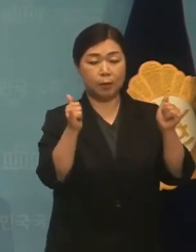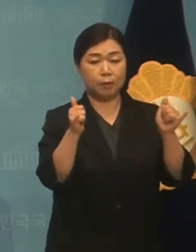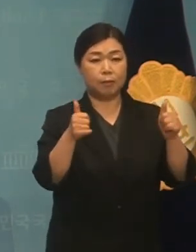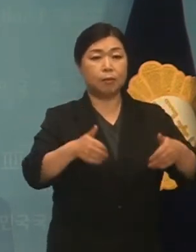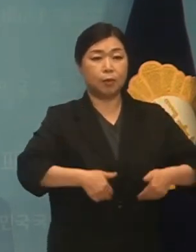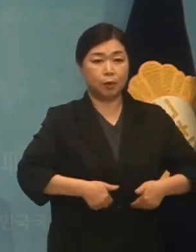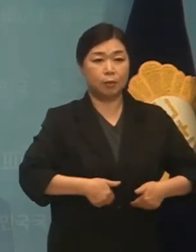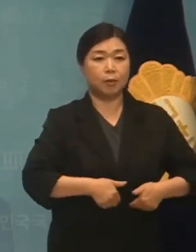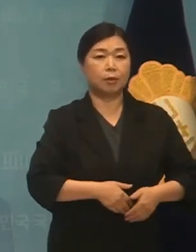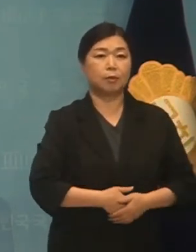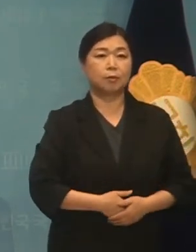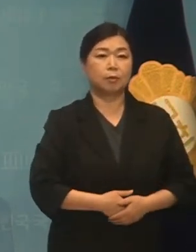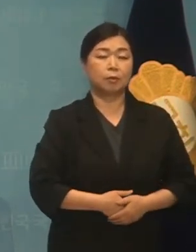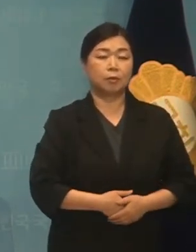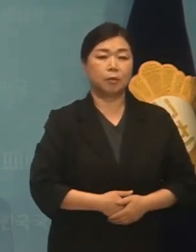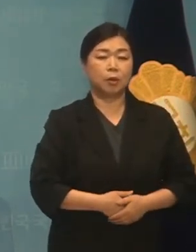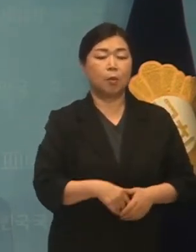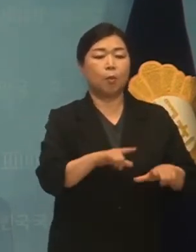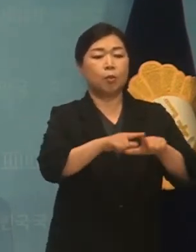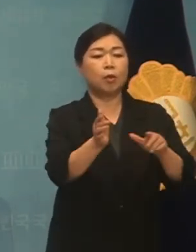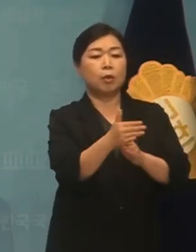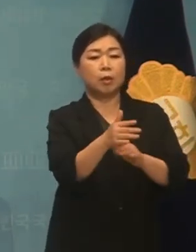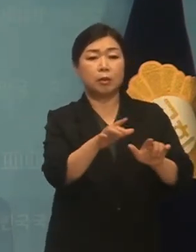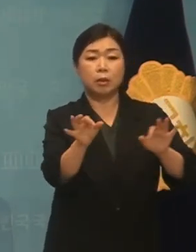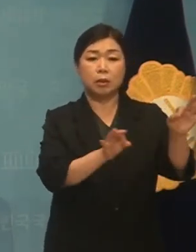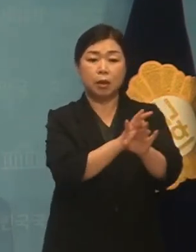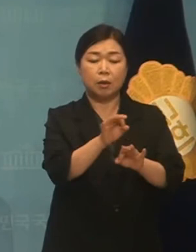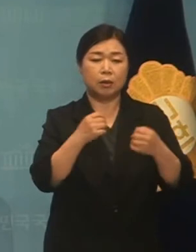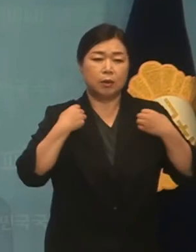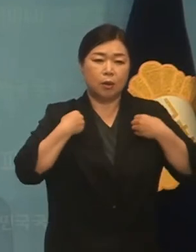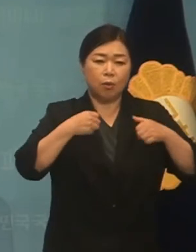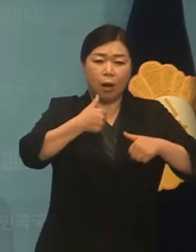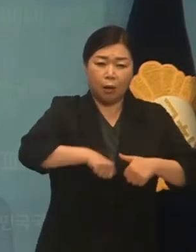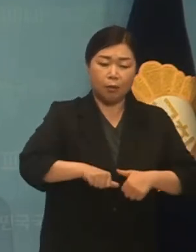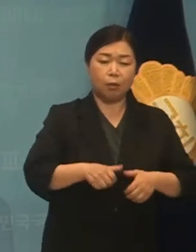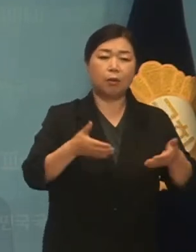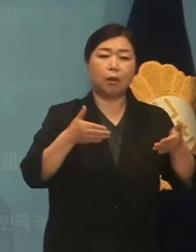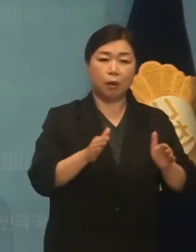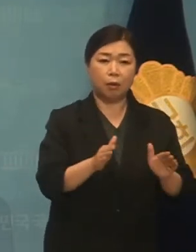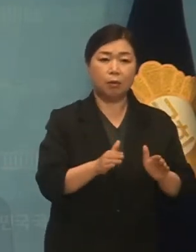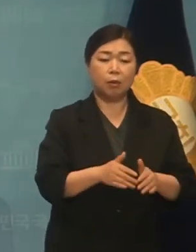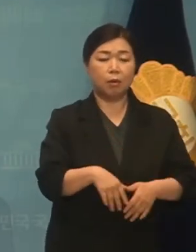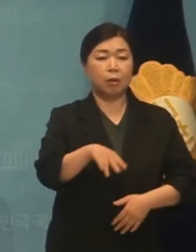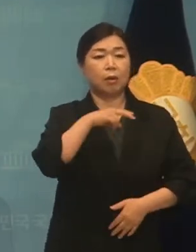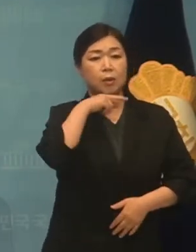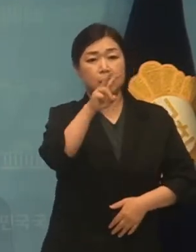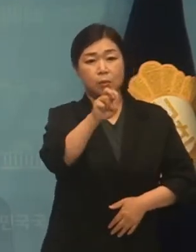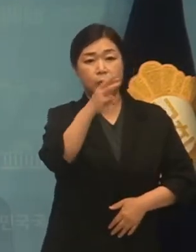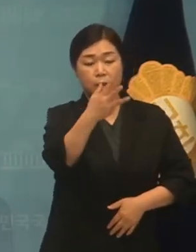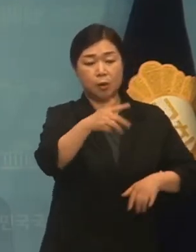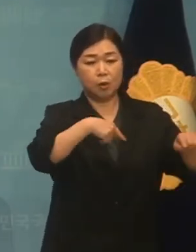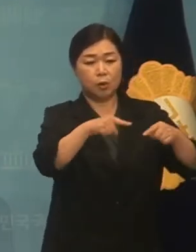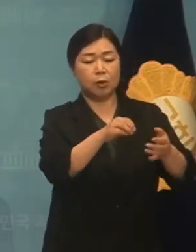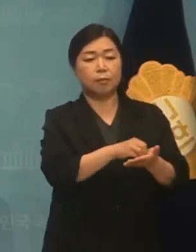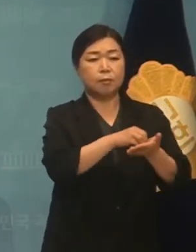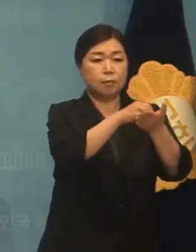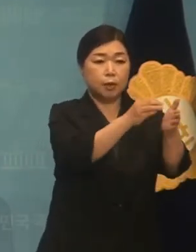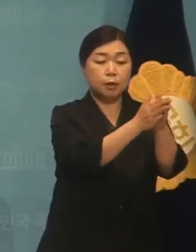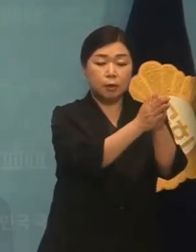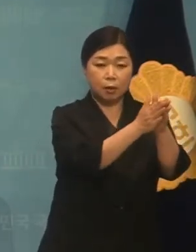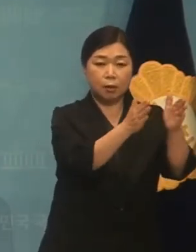필요합니다. 자갈치 시장, 지게꾼의 아들로 태어나 28세의 정치에